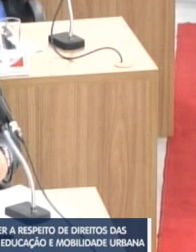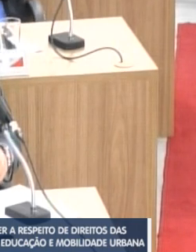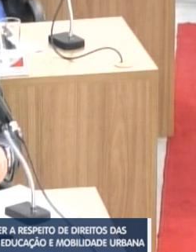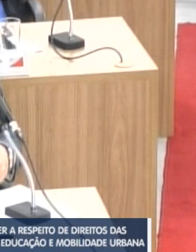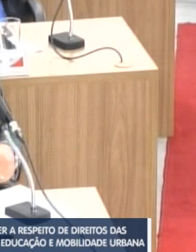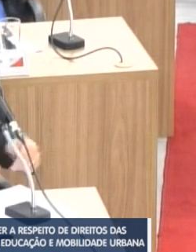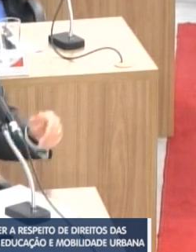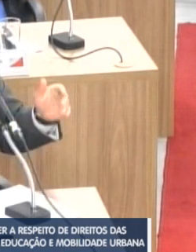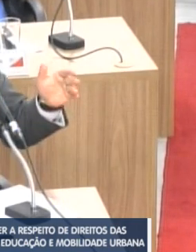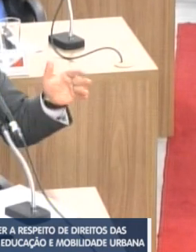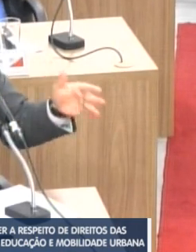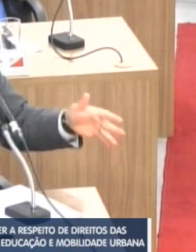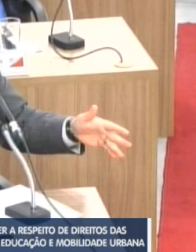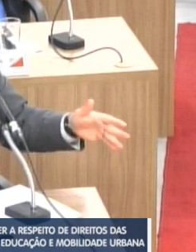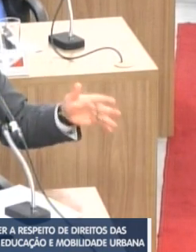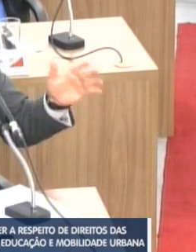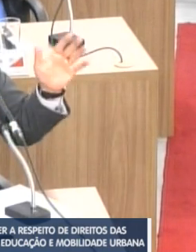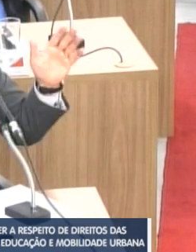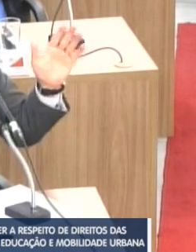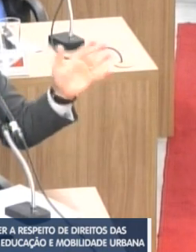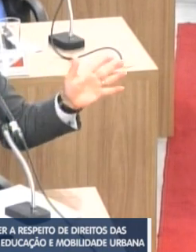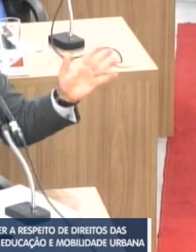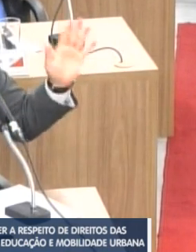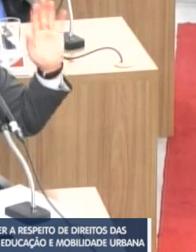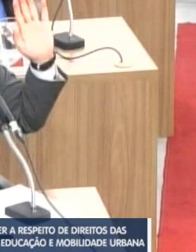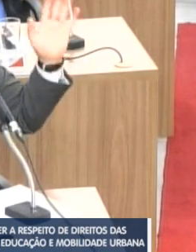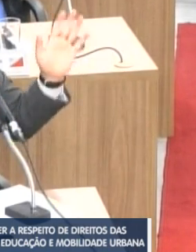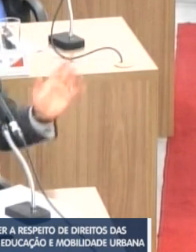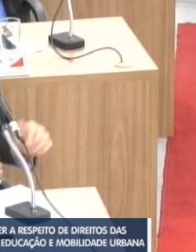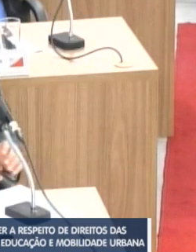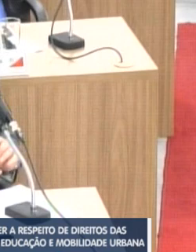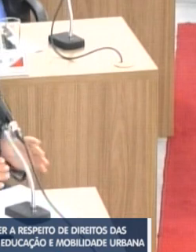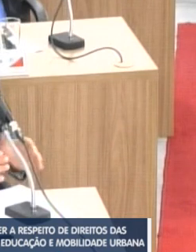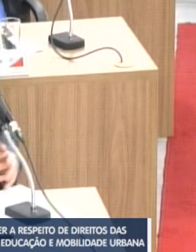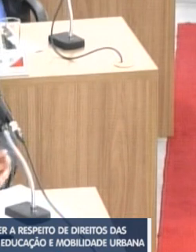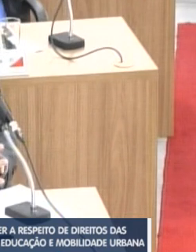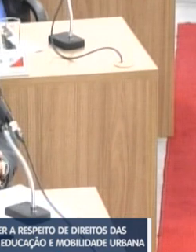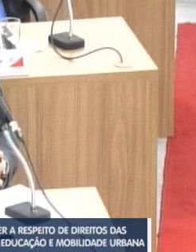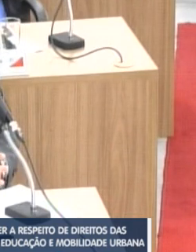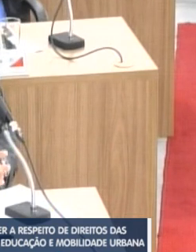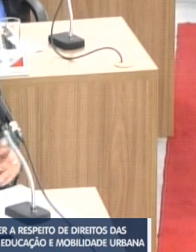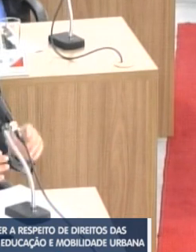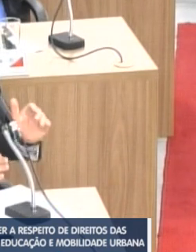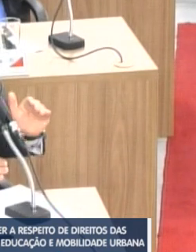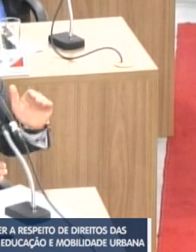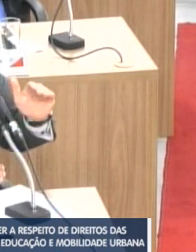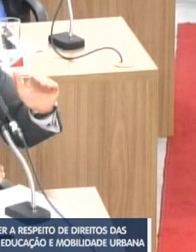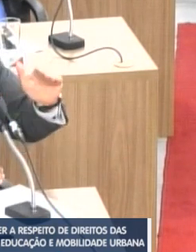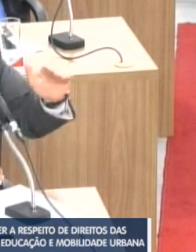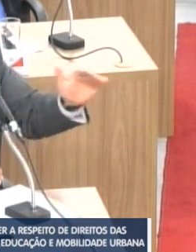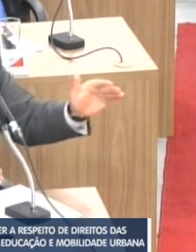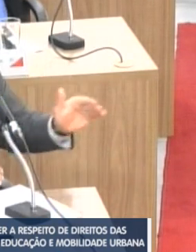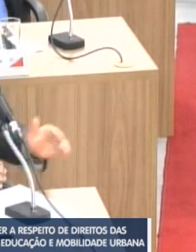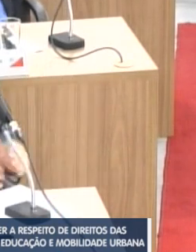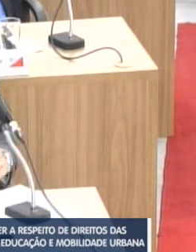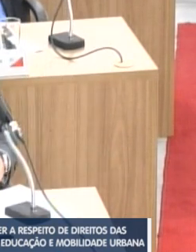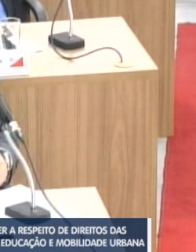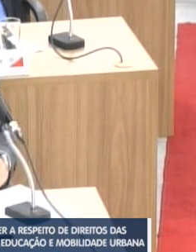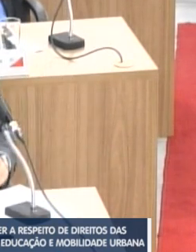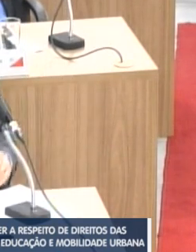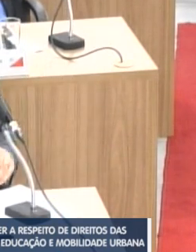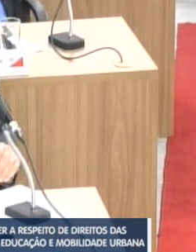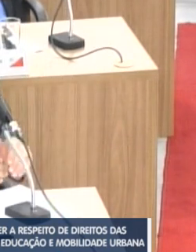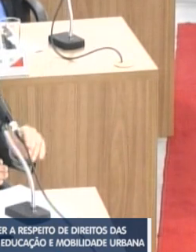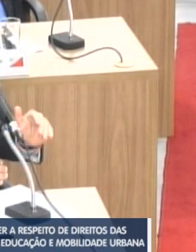esfera, viu, Marcelo? Esfera estadual, municipal e federal, todos não têm nenhuma preocupação